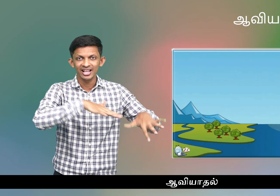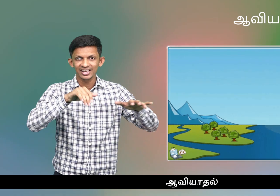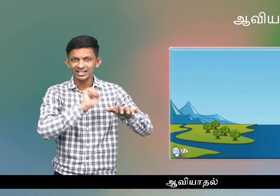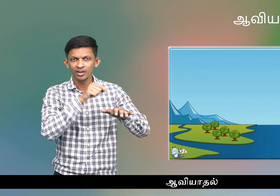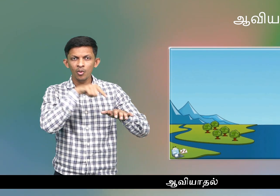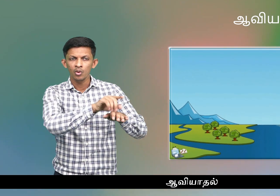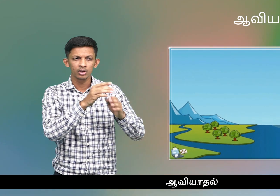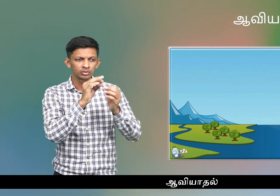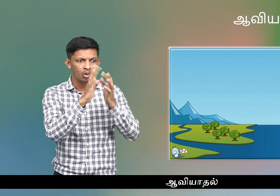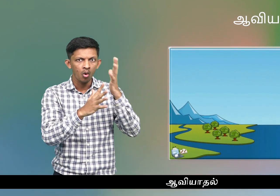ஆவியாதல்: